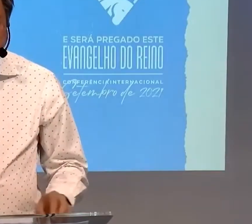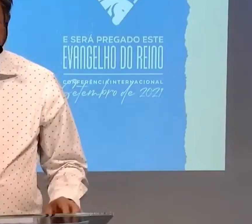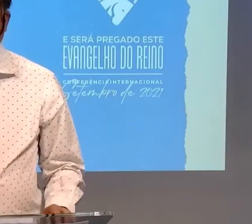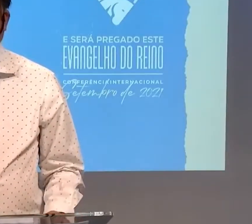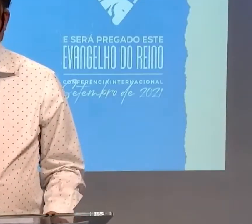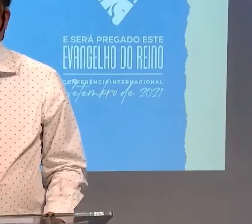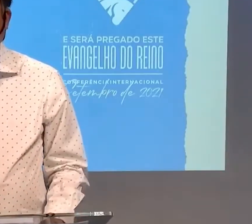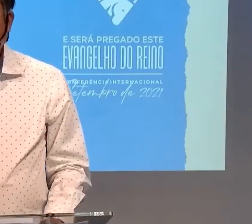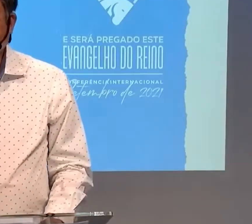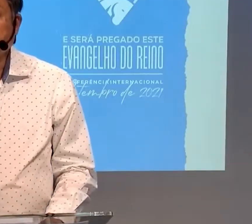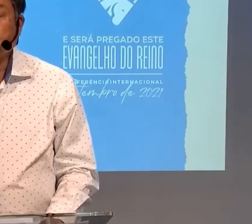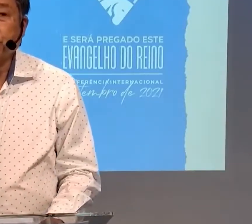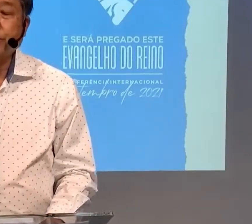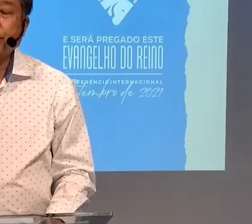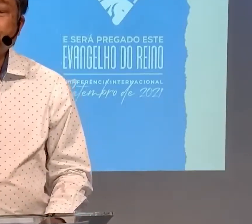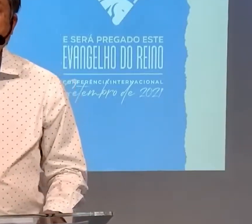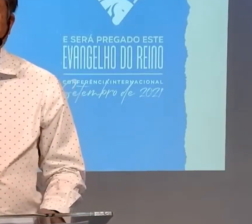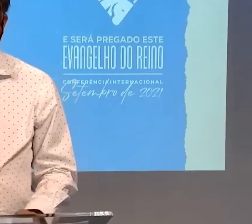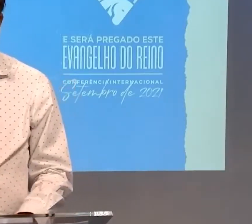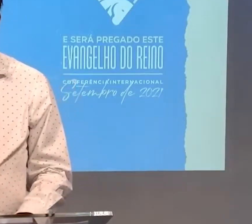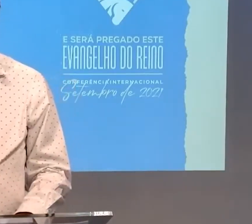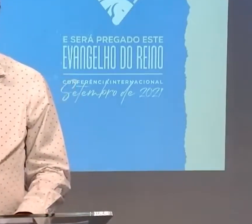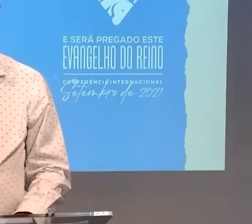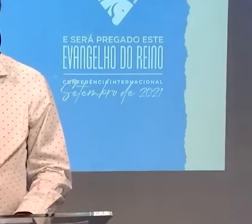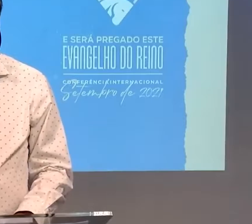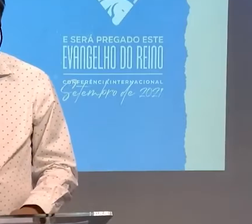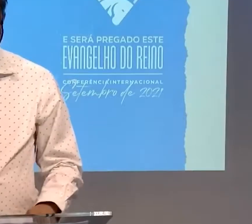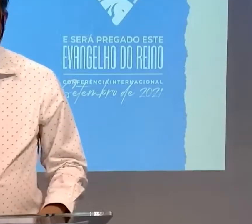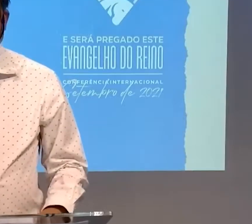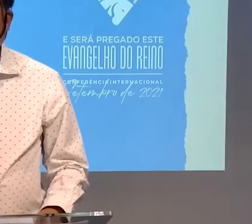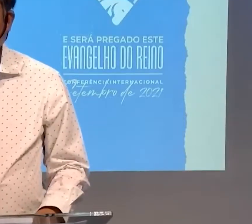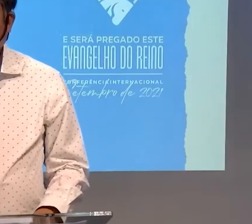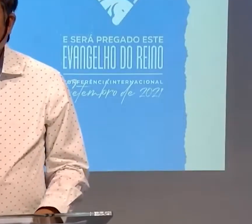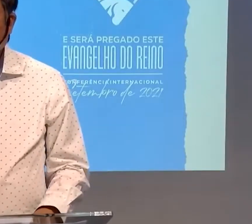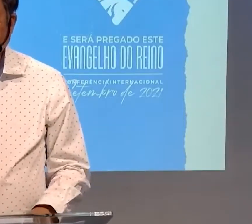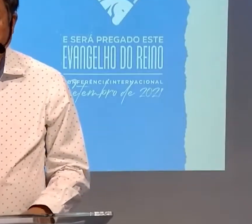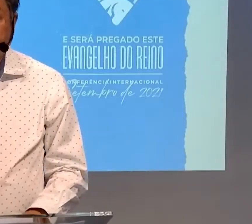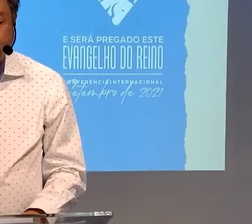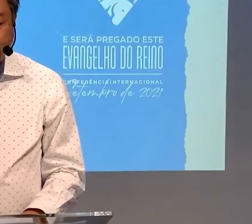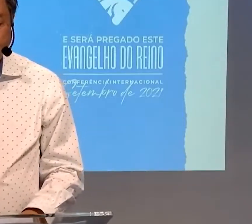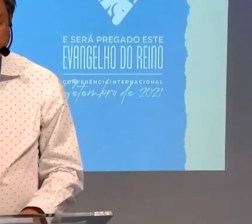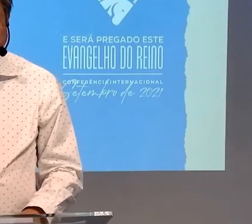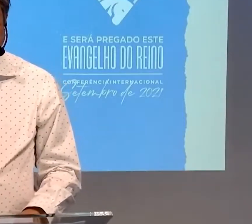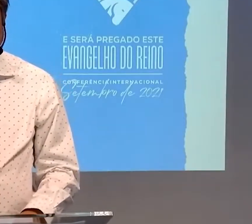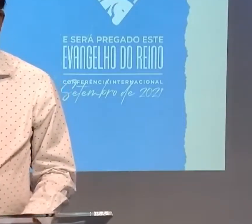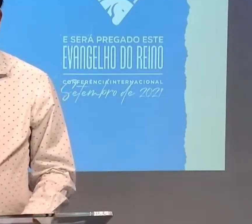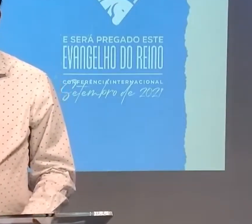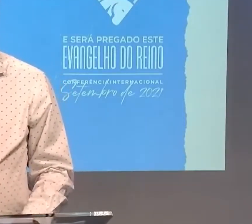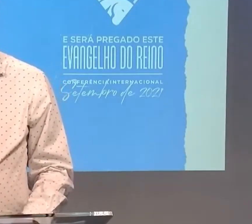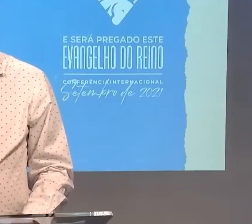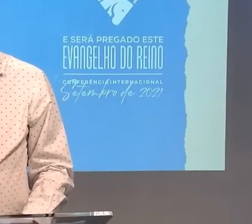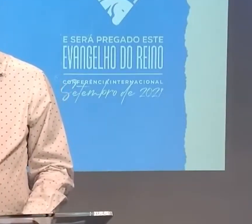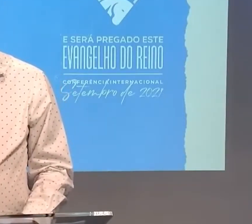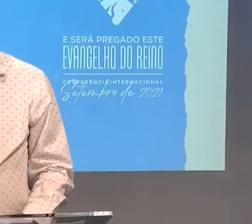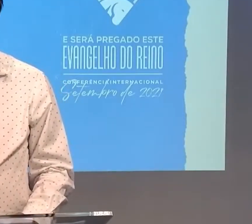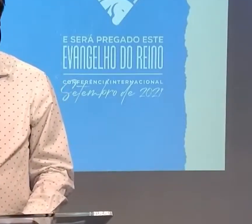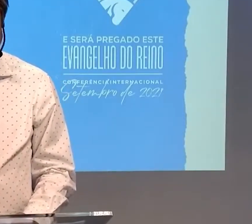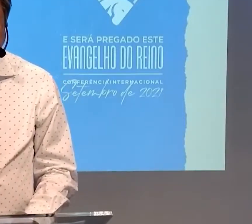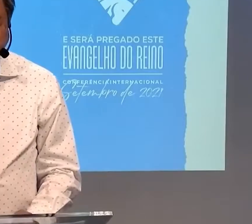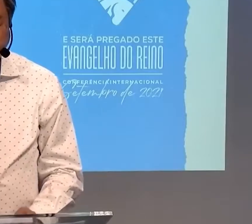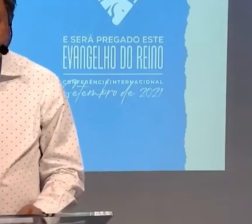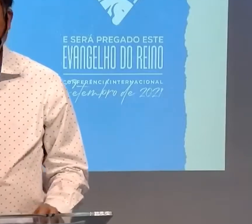à mensagem de número 18, cujo título é Emanuel, Deus